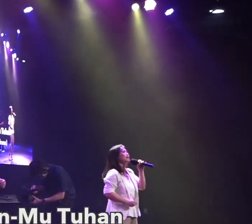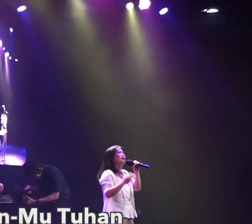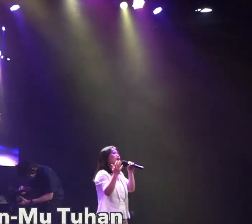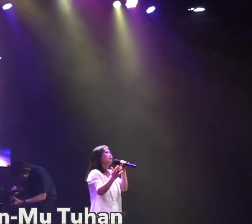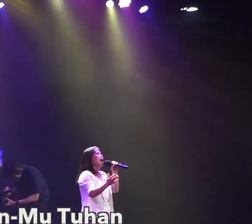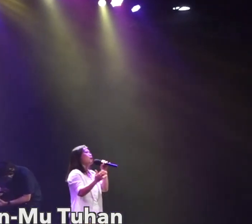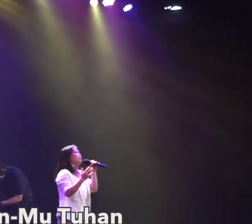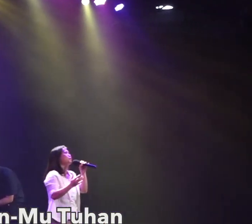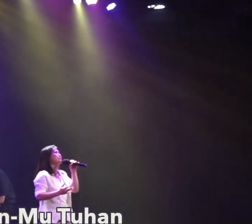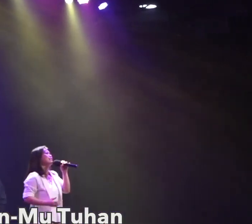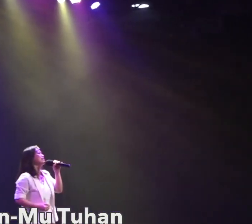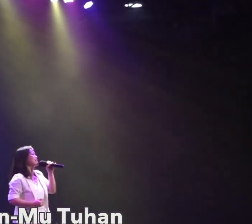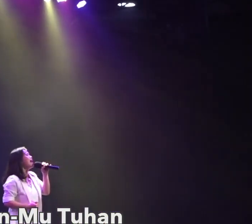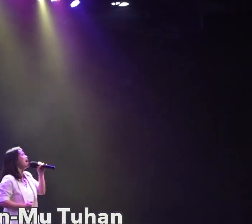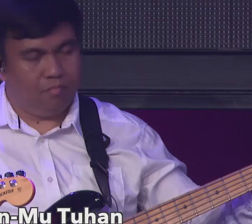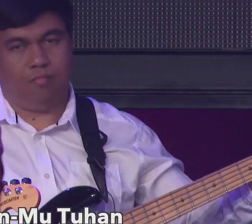kesesakan Kau